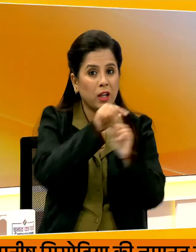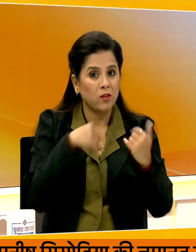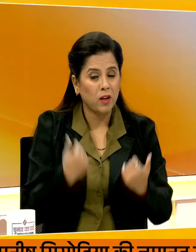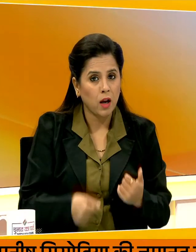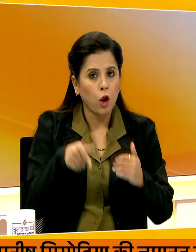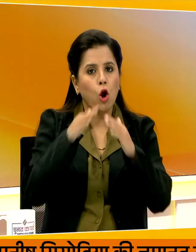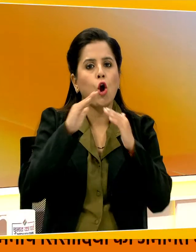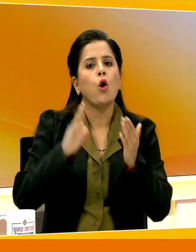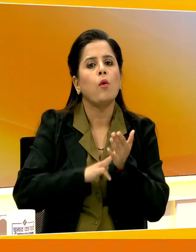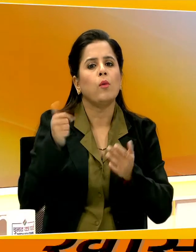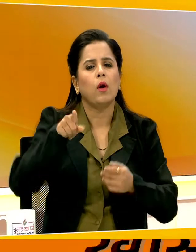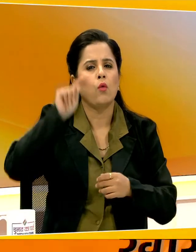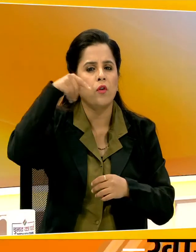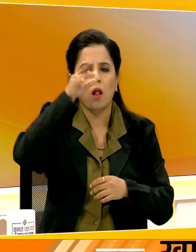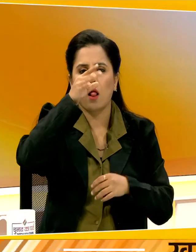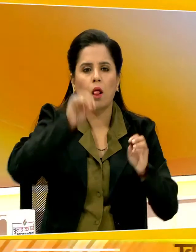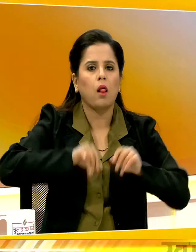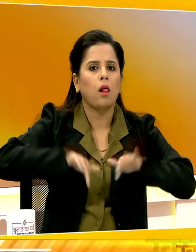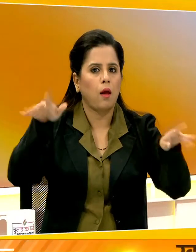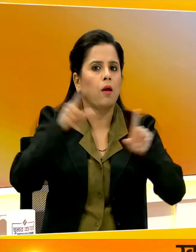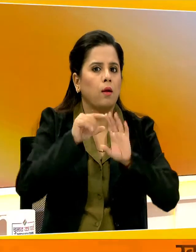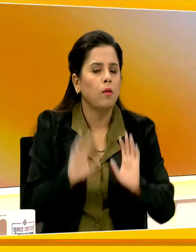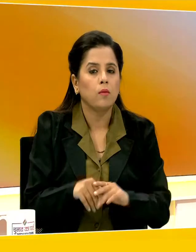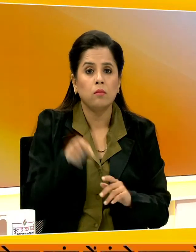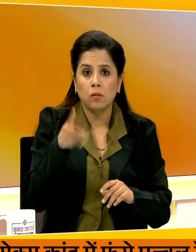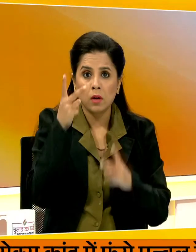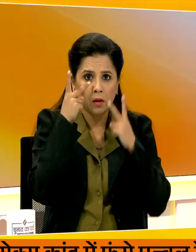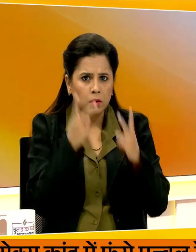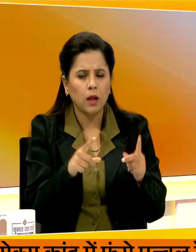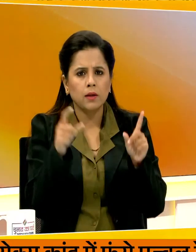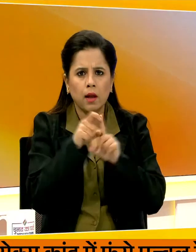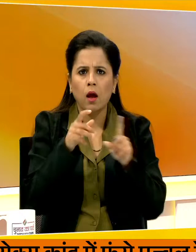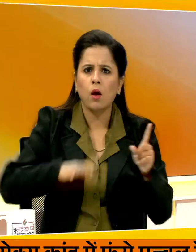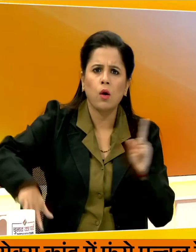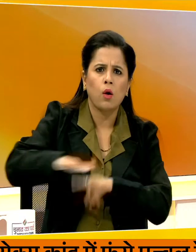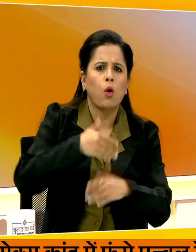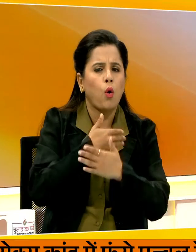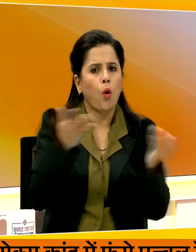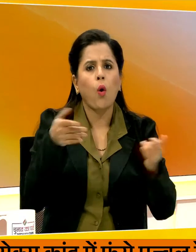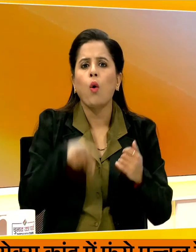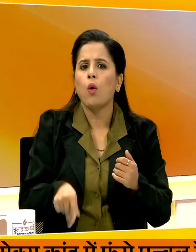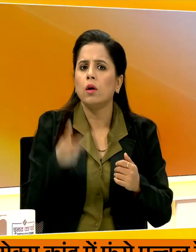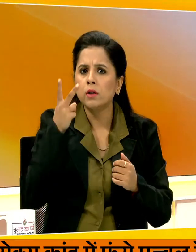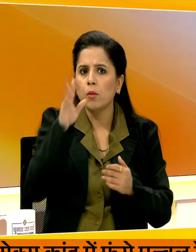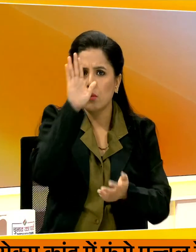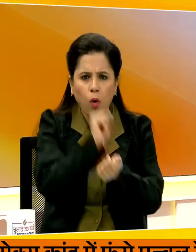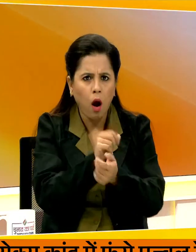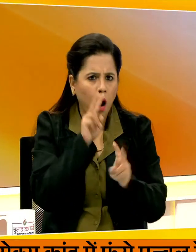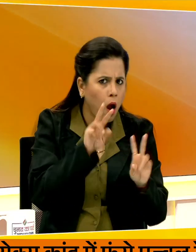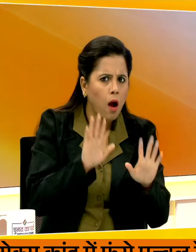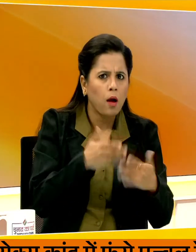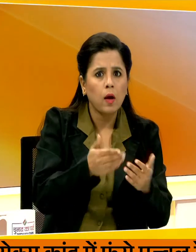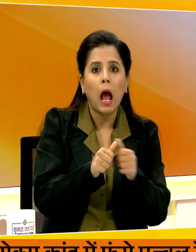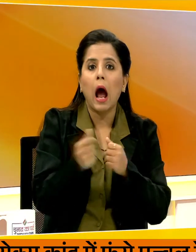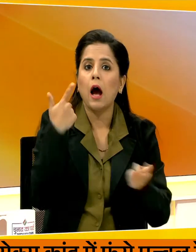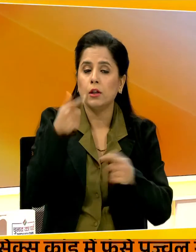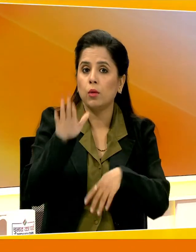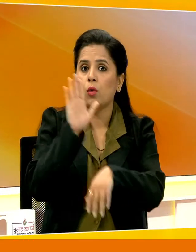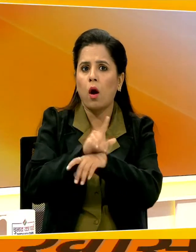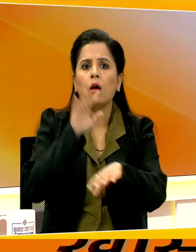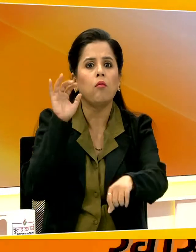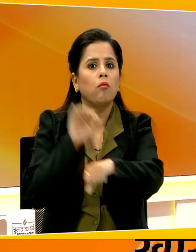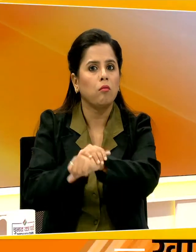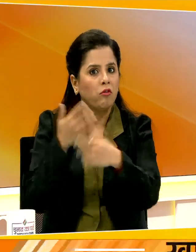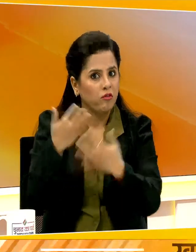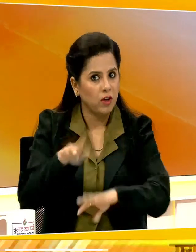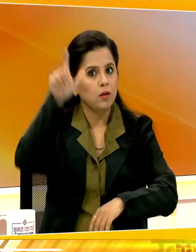अमित शाह का एक फेक वीडियो प्रसारित किया गया, जिसे लेकर दिल्ली सहित कई राज्यों की पुलिस ने संज्ञान भी लिया है। असम में एक कांग्रेस नेता की गिरफ्तारी भी